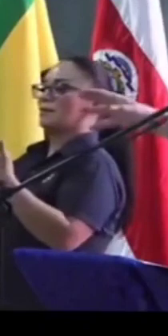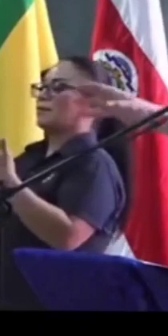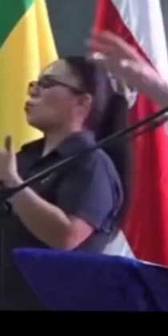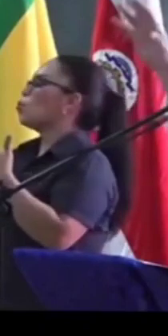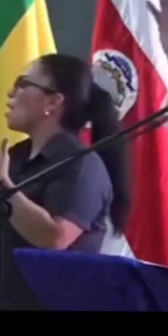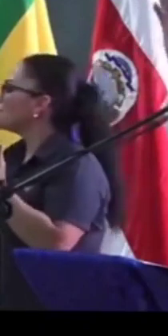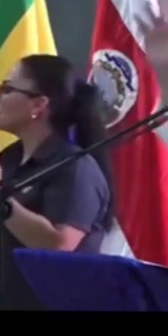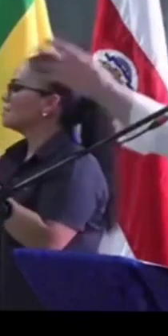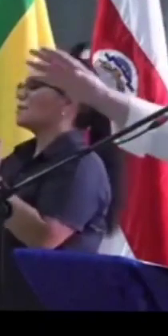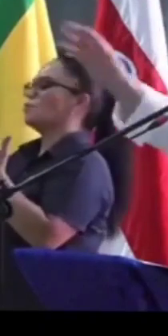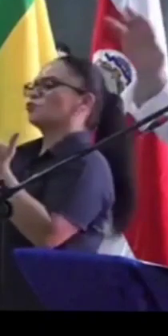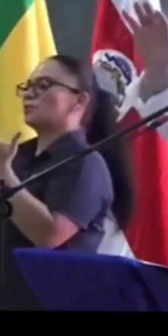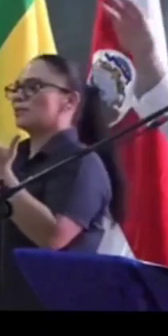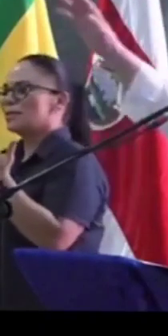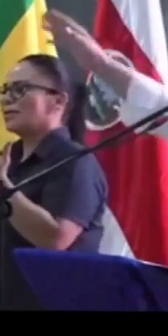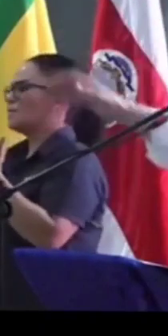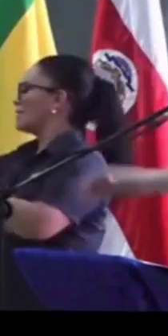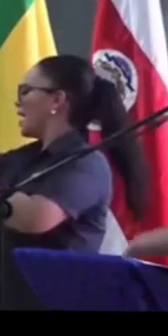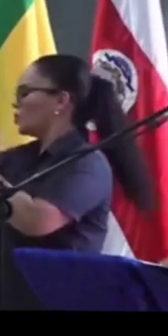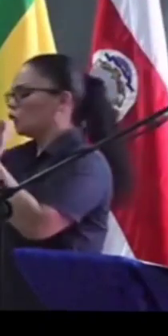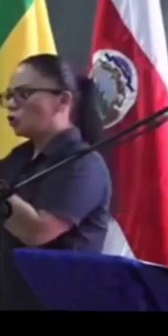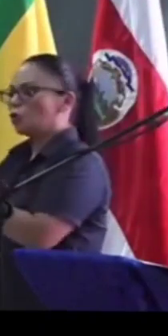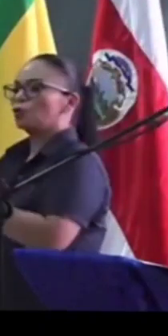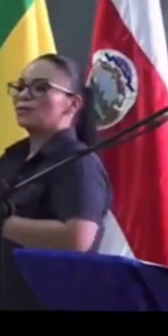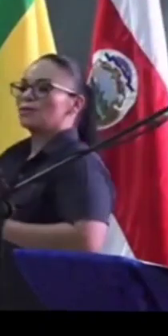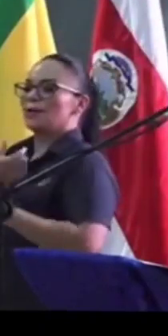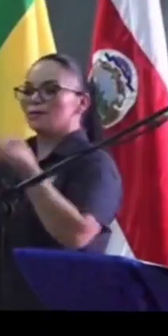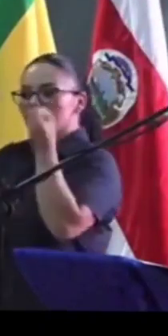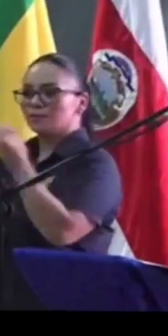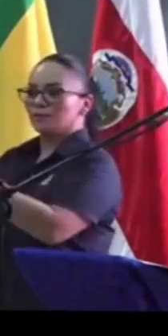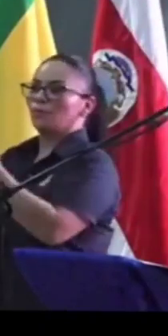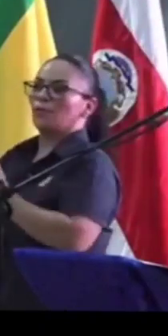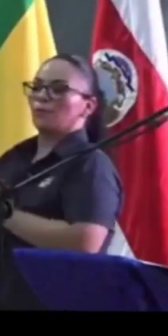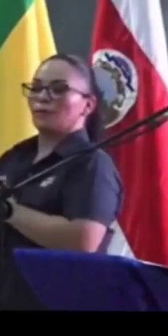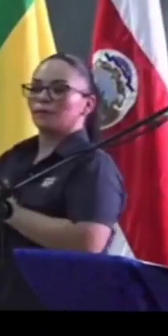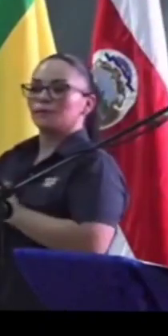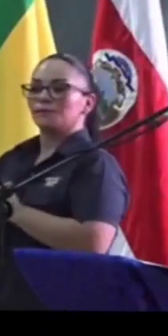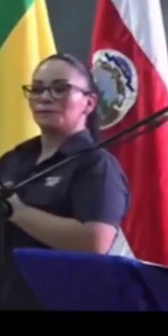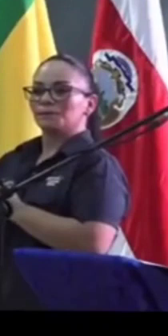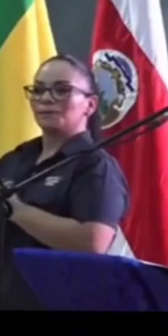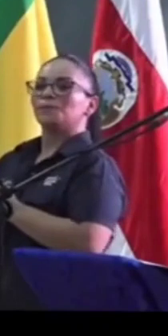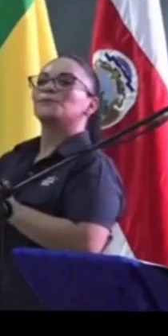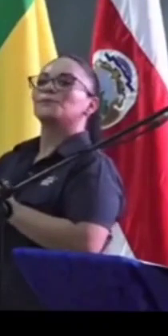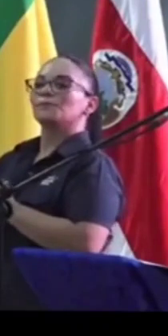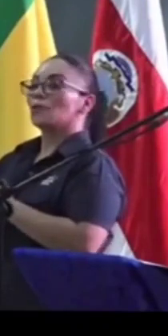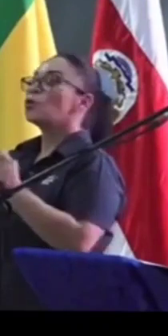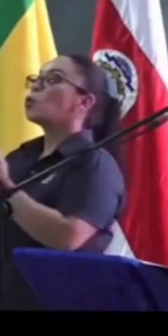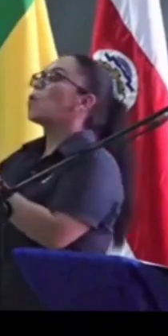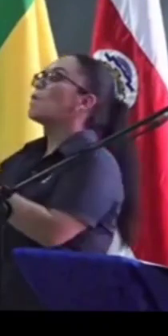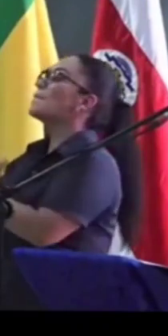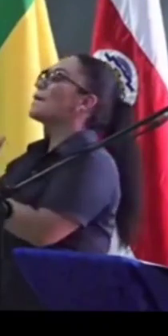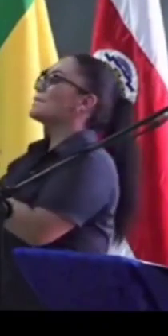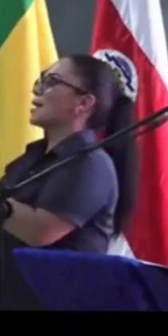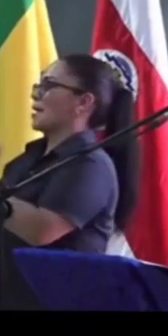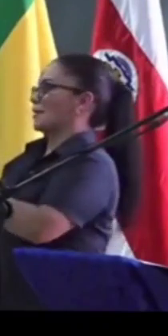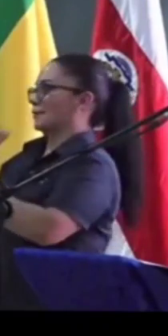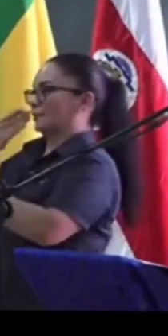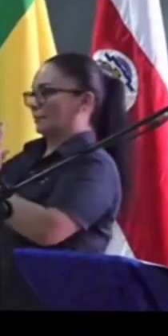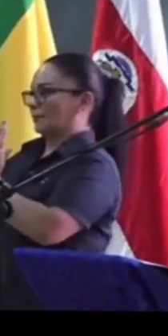guasimo si quieres a todos los alcaldes con papelitos